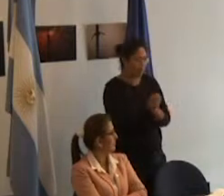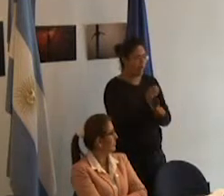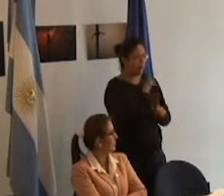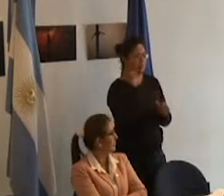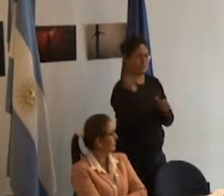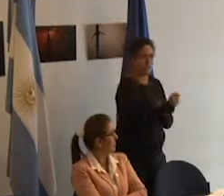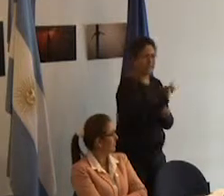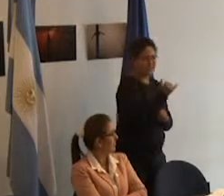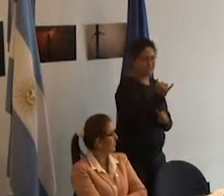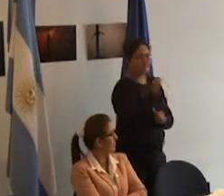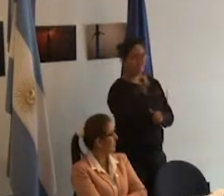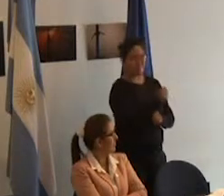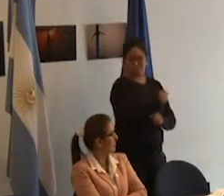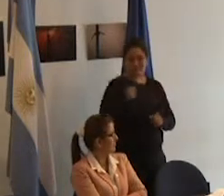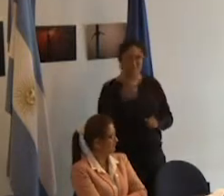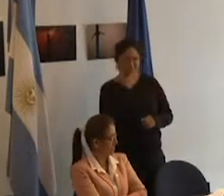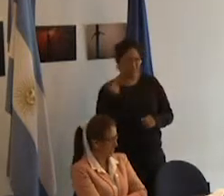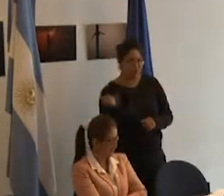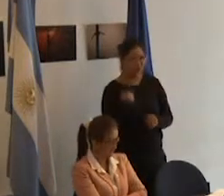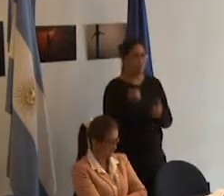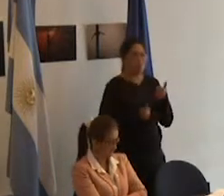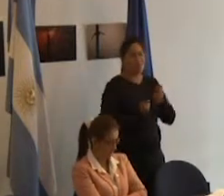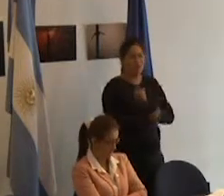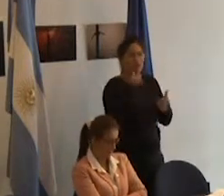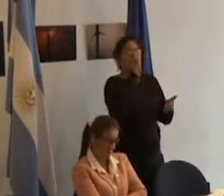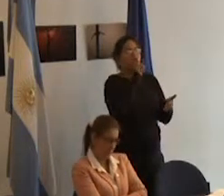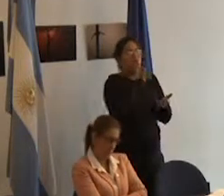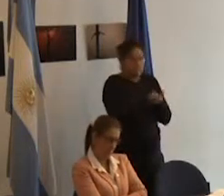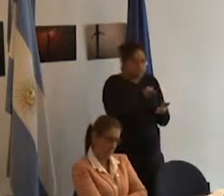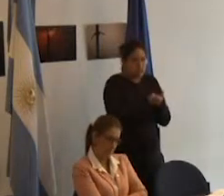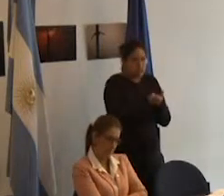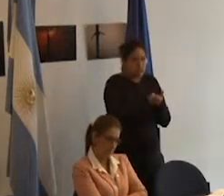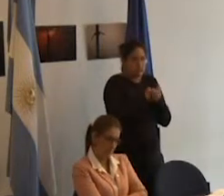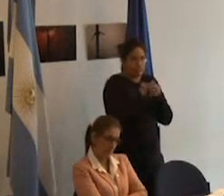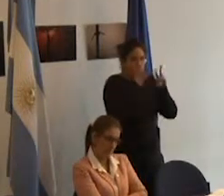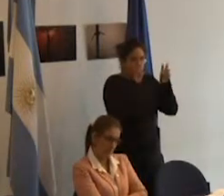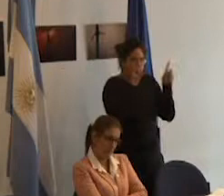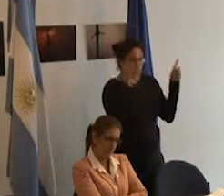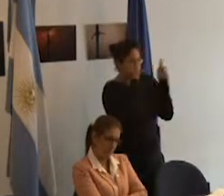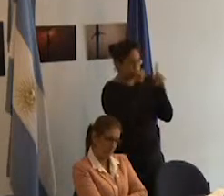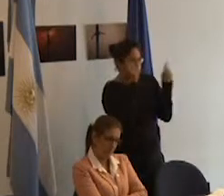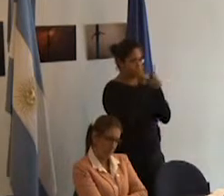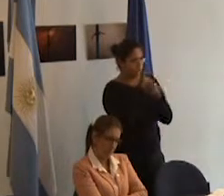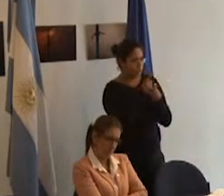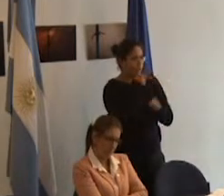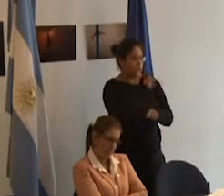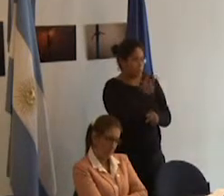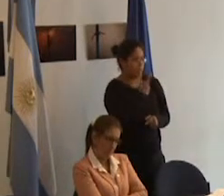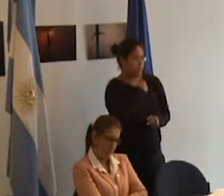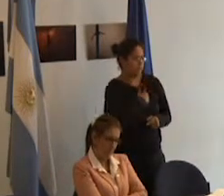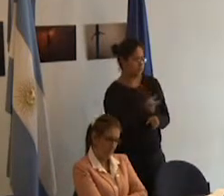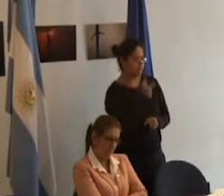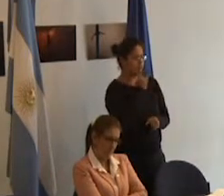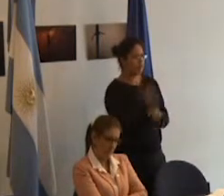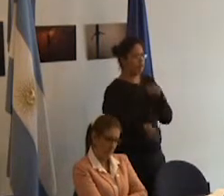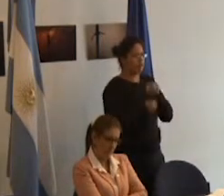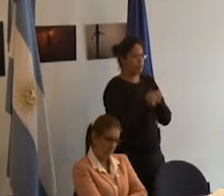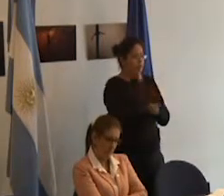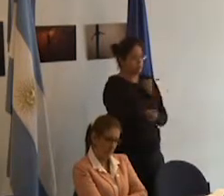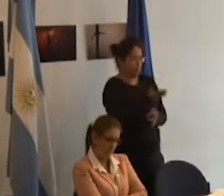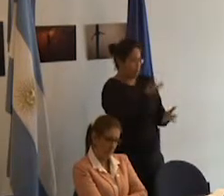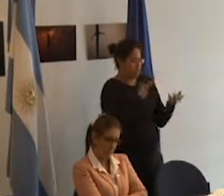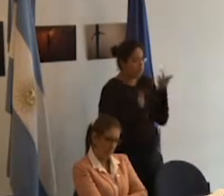o sea, nos están problematizando las mismas cosas, y creo que eso nos tiene que decir algo, y fundamentalmente lo que nos